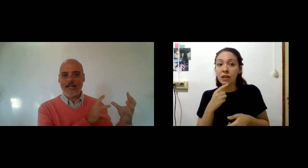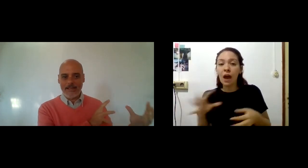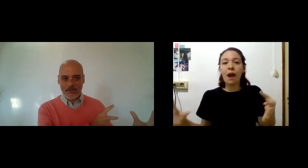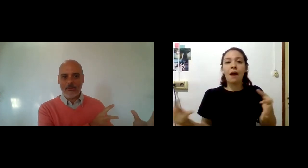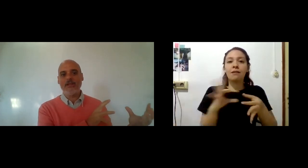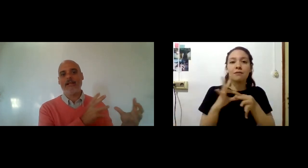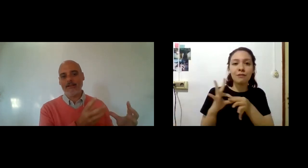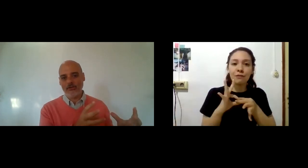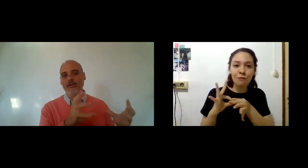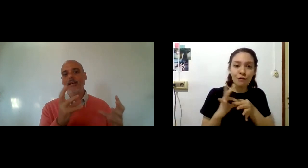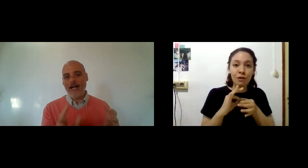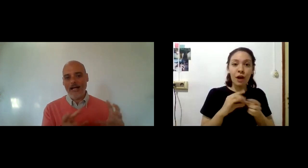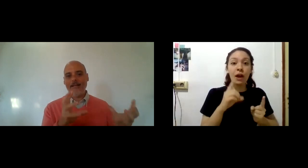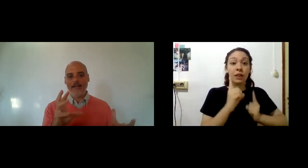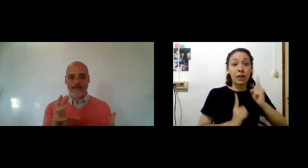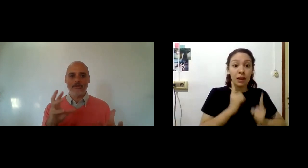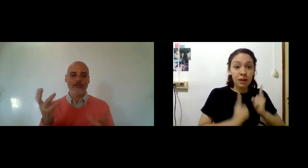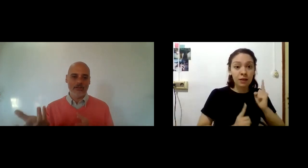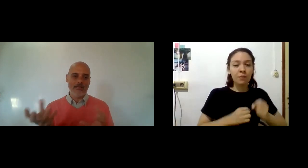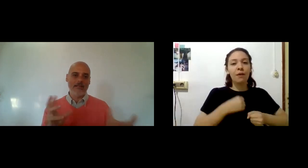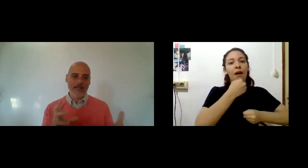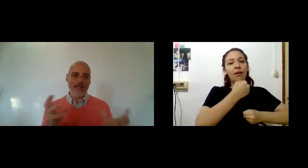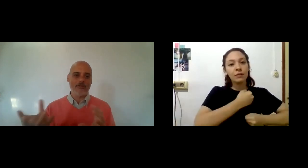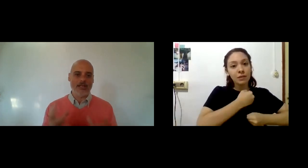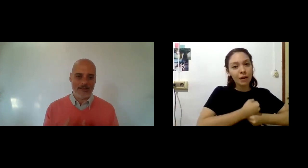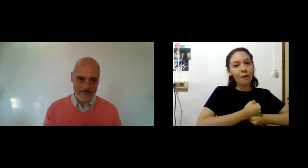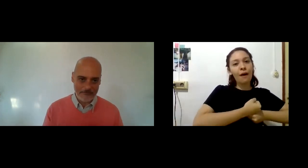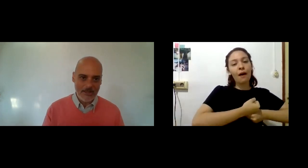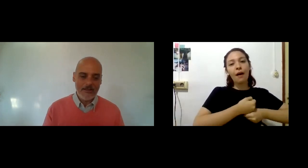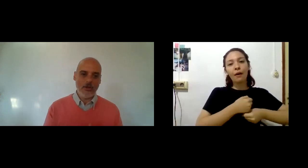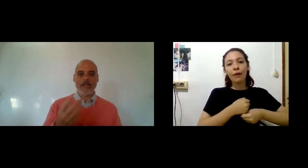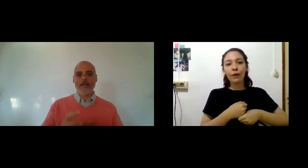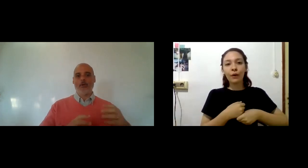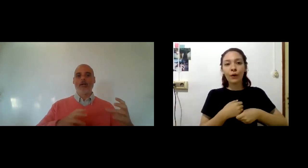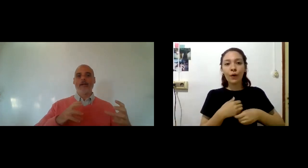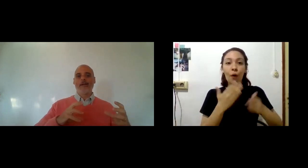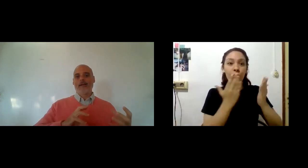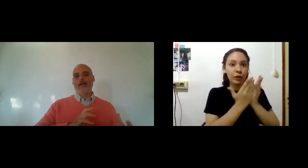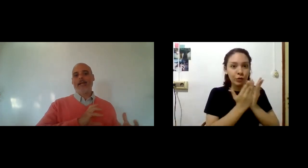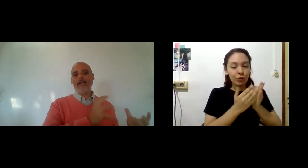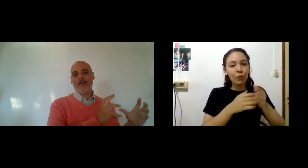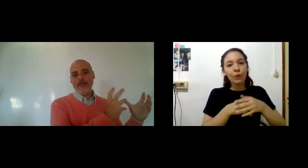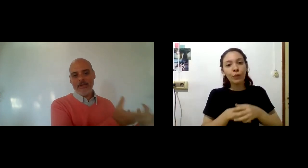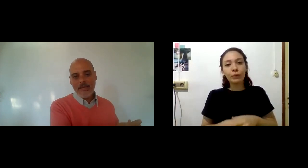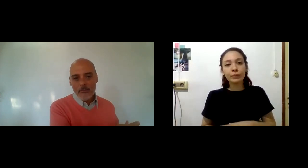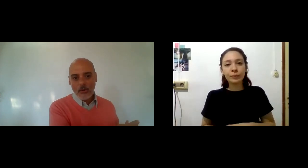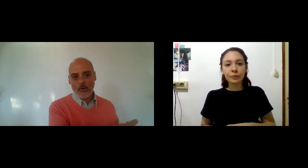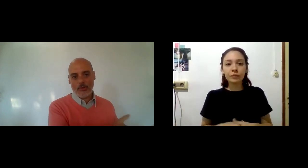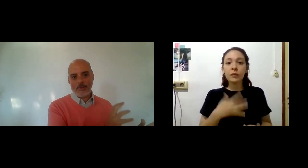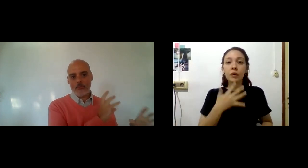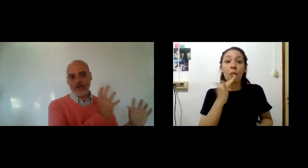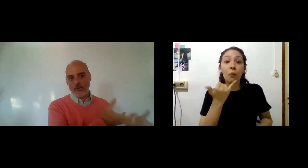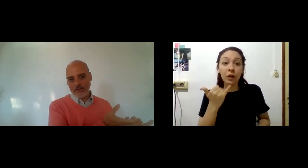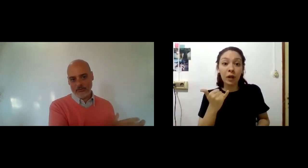desarrollos académicos en relación a esos ejes. Entonces, por ejemplo, género y feminismo,